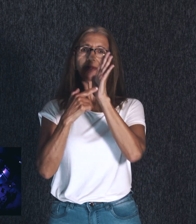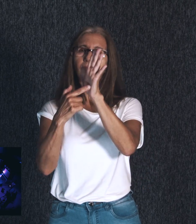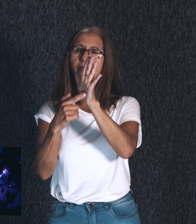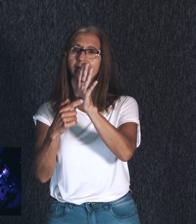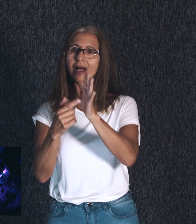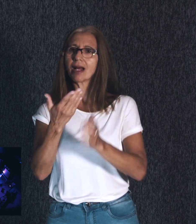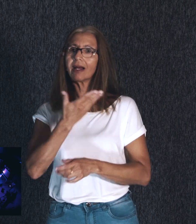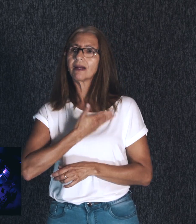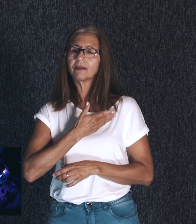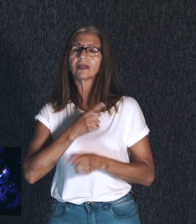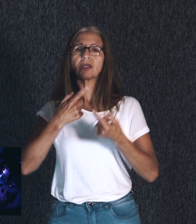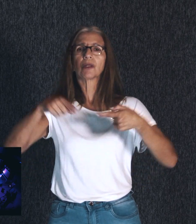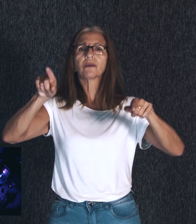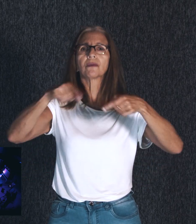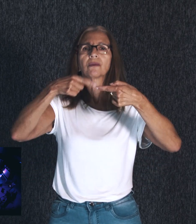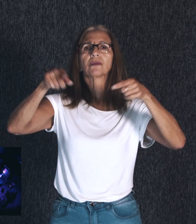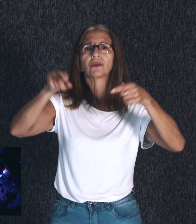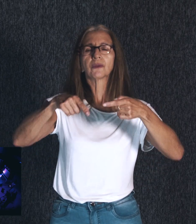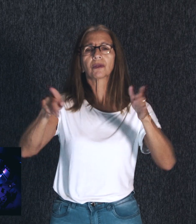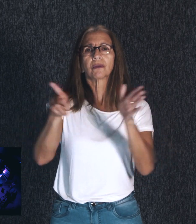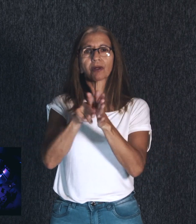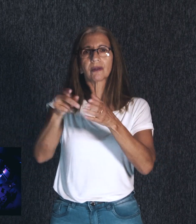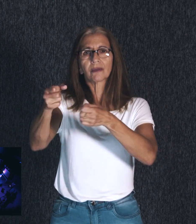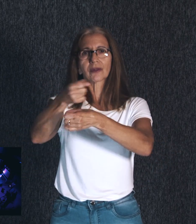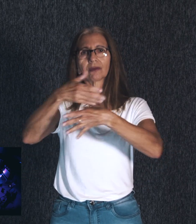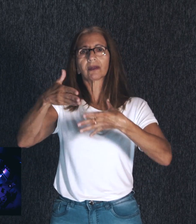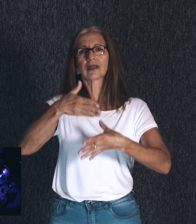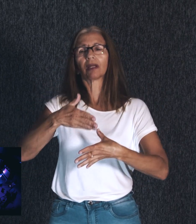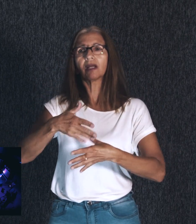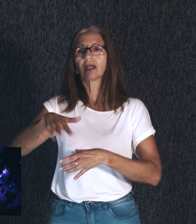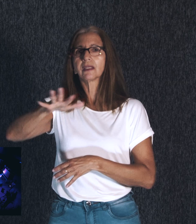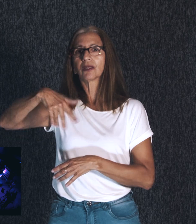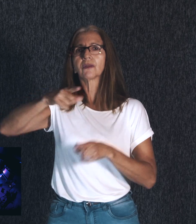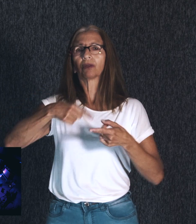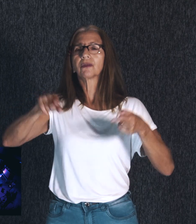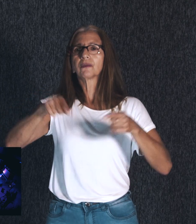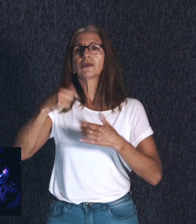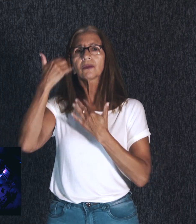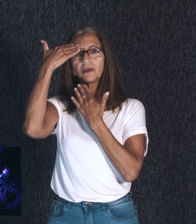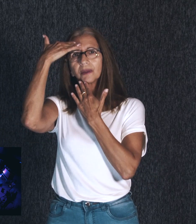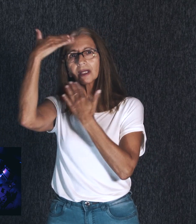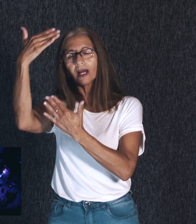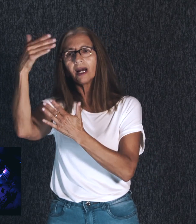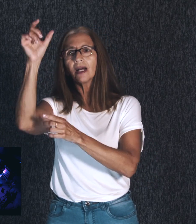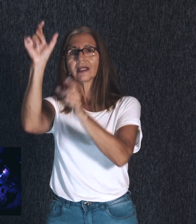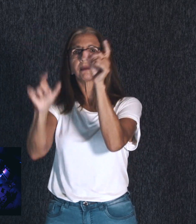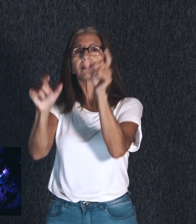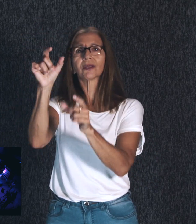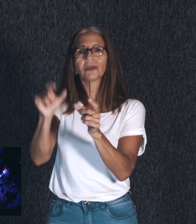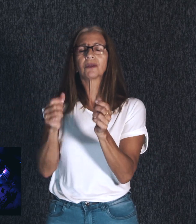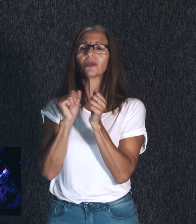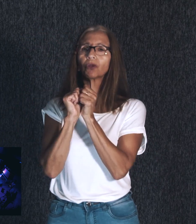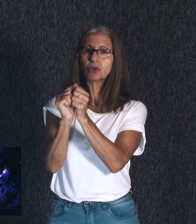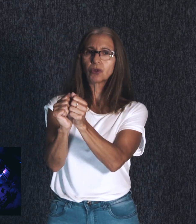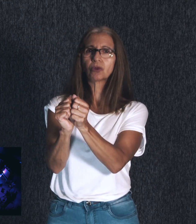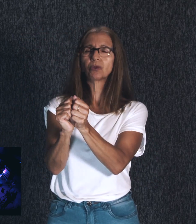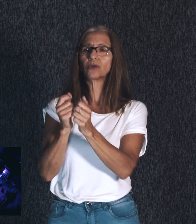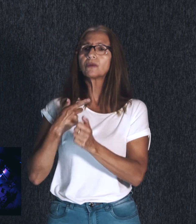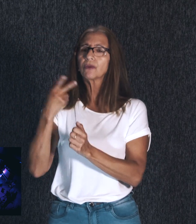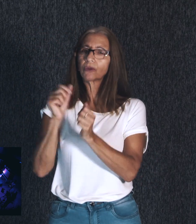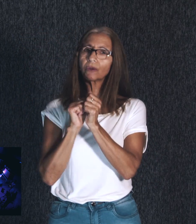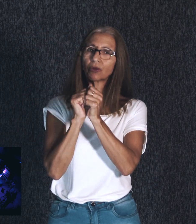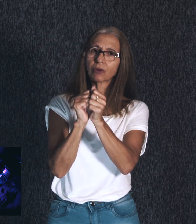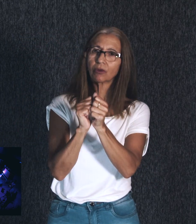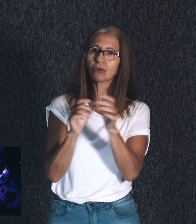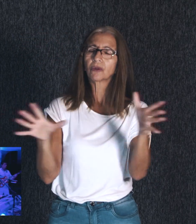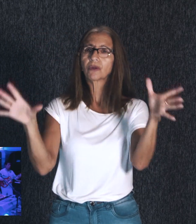nos acompanha. Os músicos da Comunidade da Graça, todos eles. Obrigado, gente. Tamo junto. É sempre bom